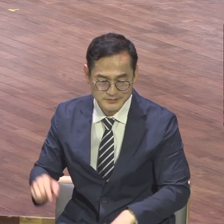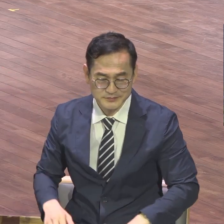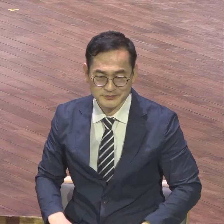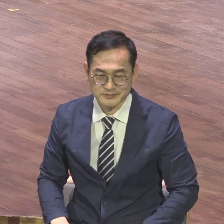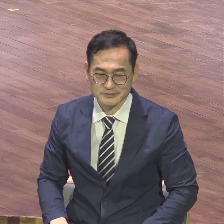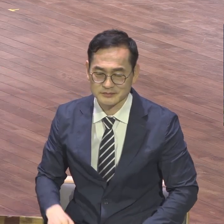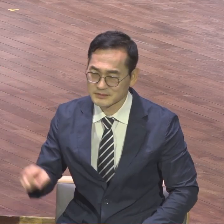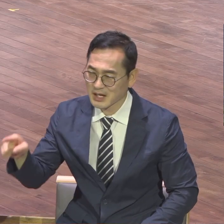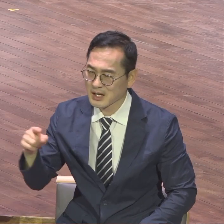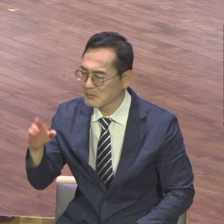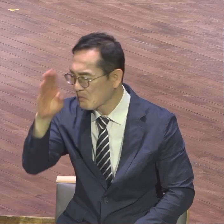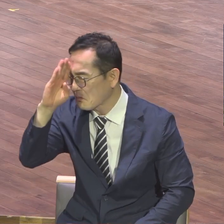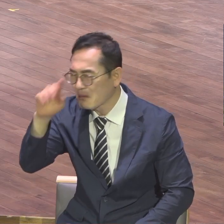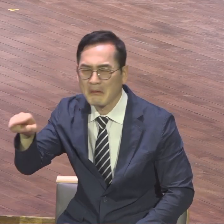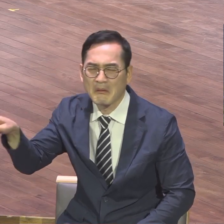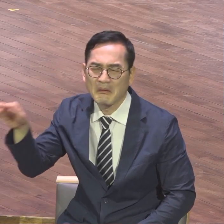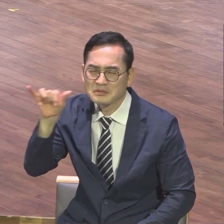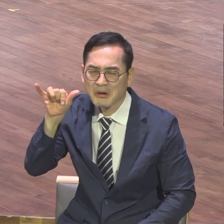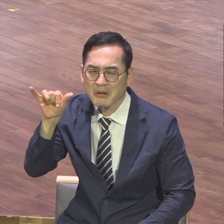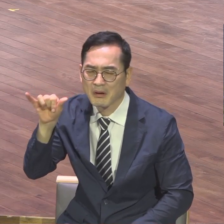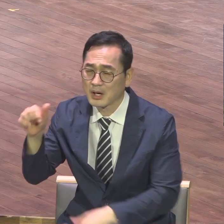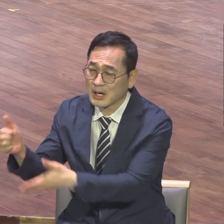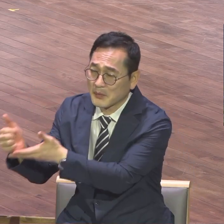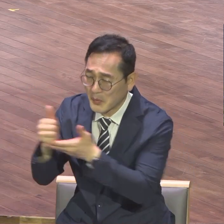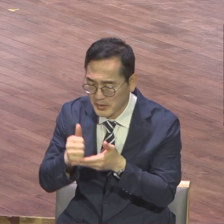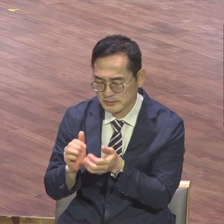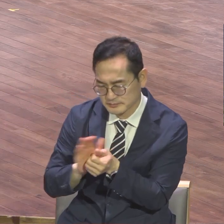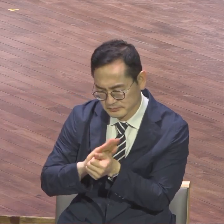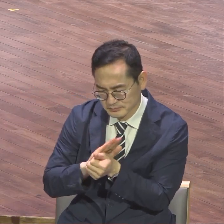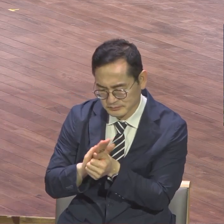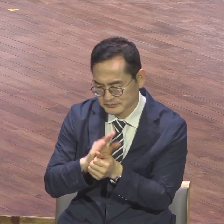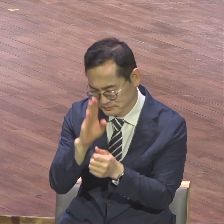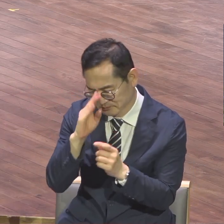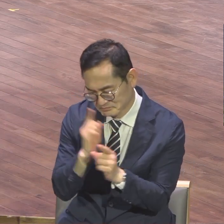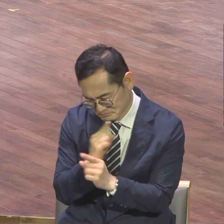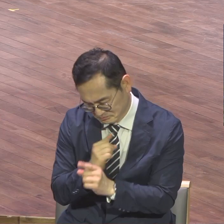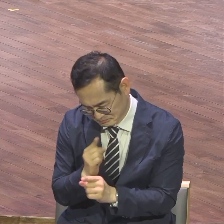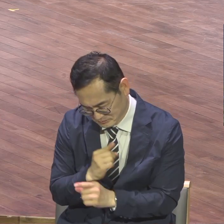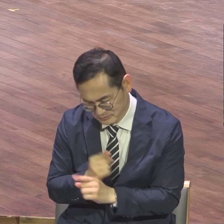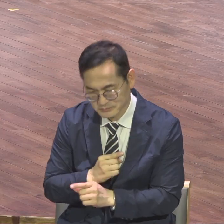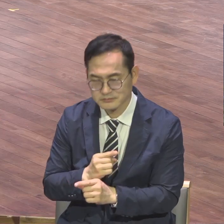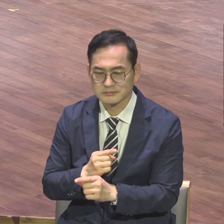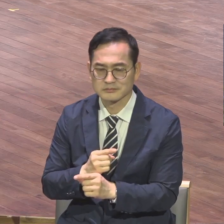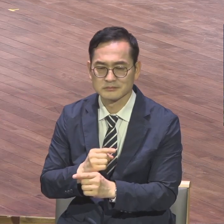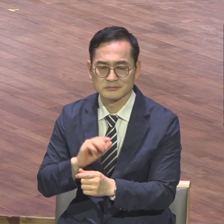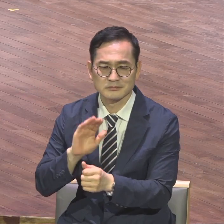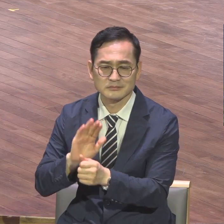치료해주고 회복식 이번에도 국회의장이 왔는데 비행기를